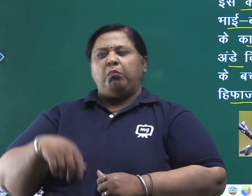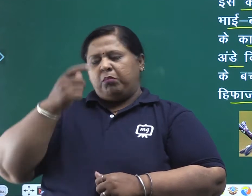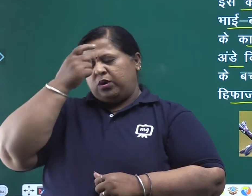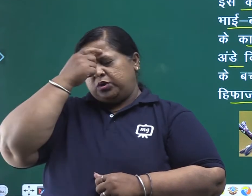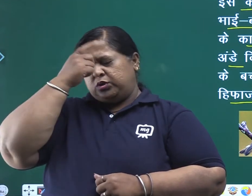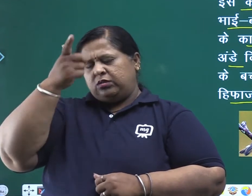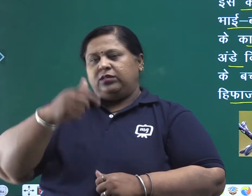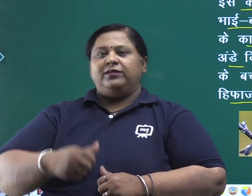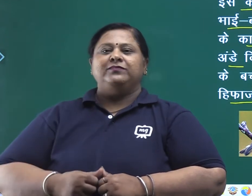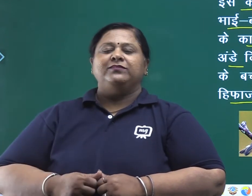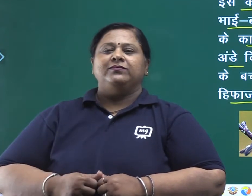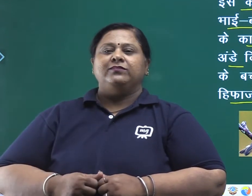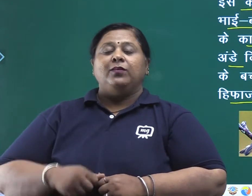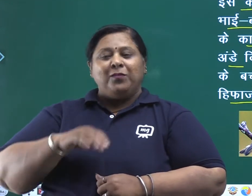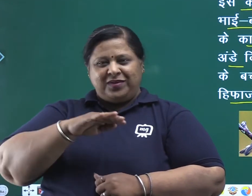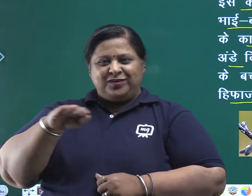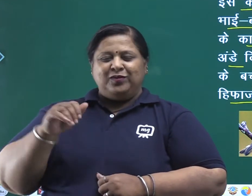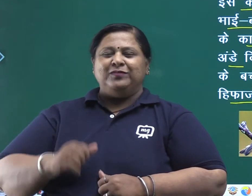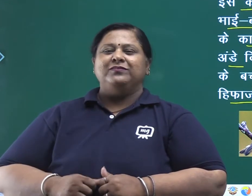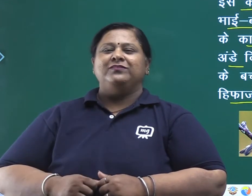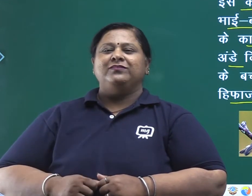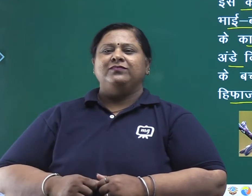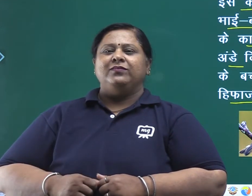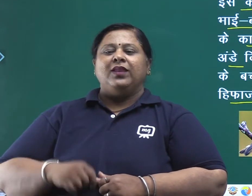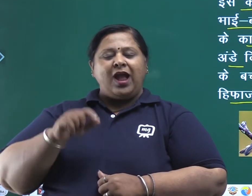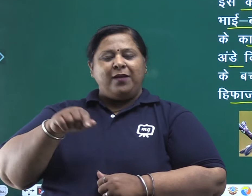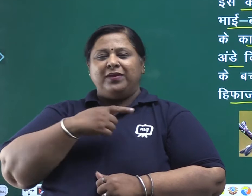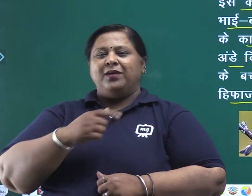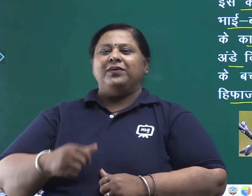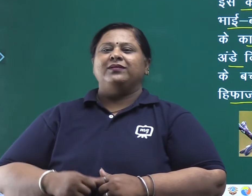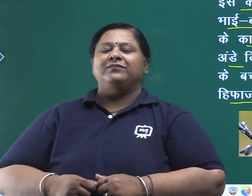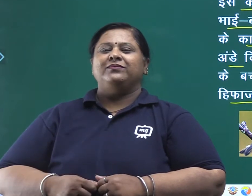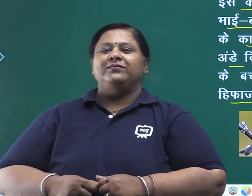परेशान थे। बच्चों, आप यहाँ पर